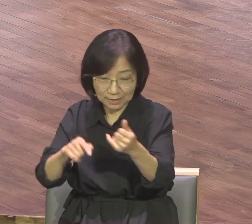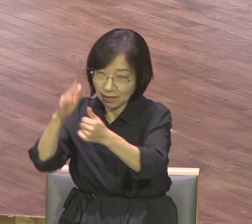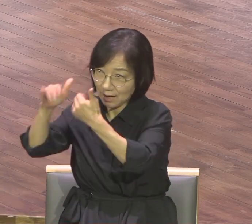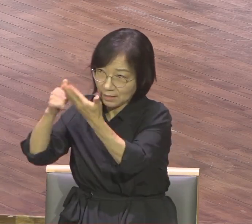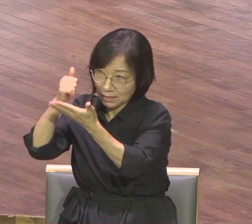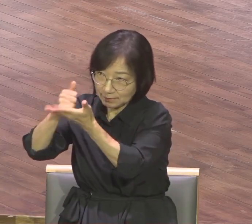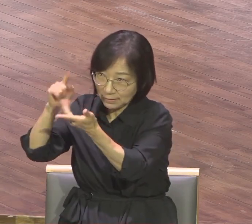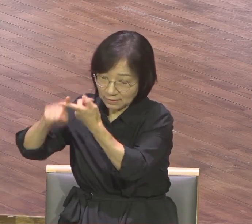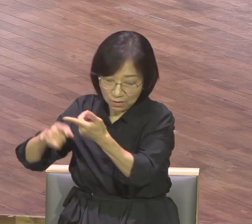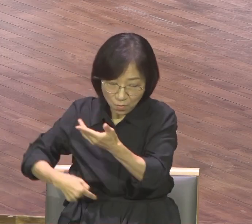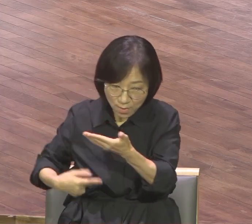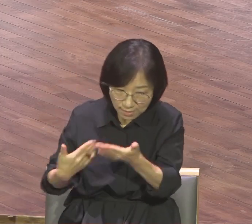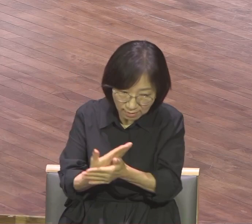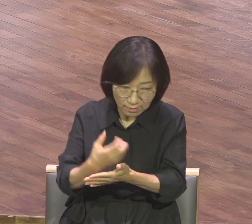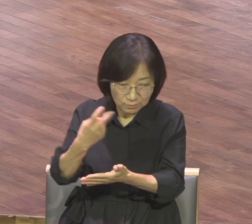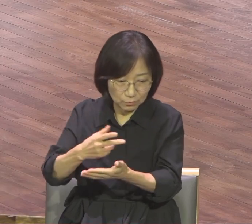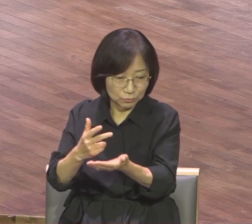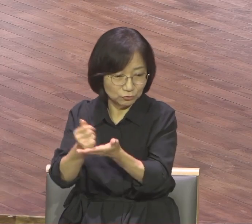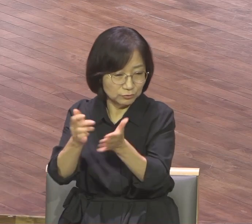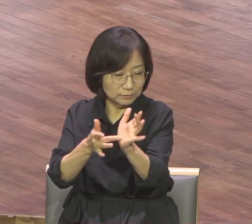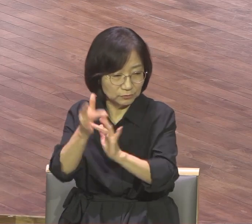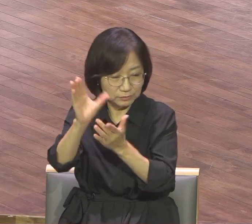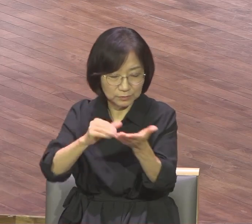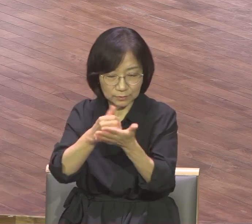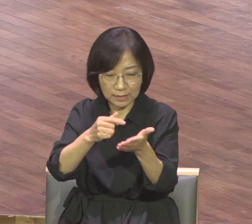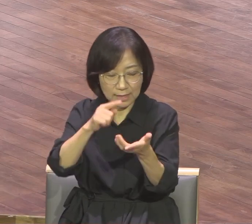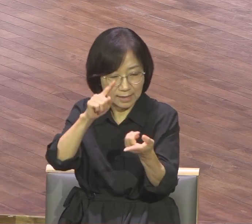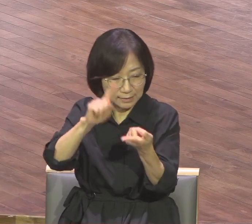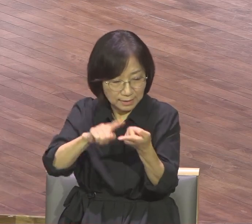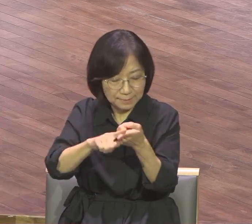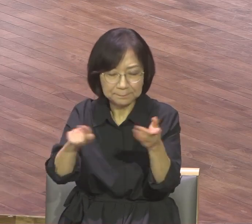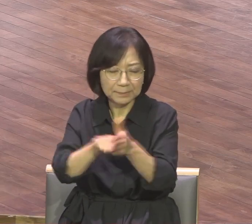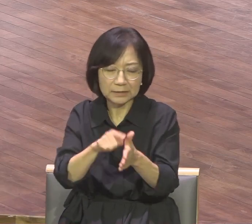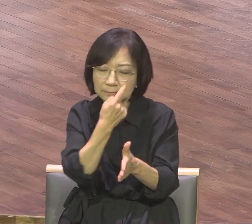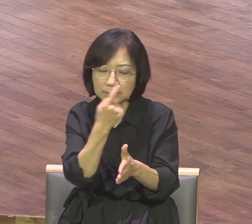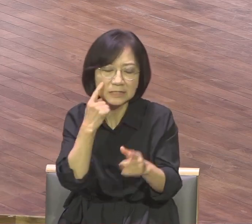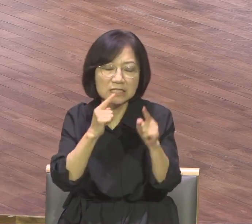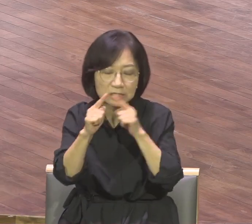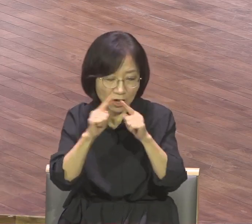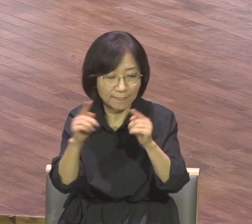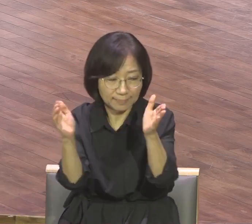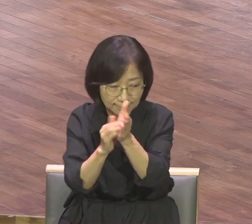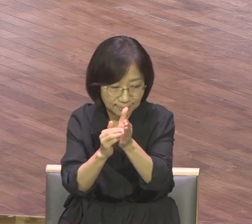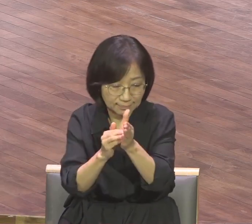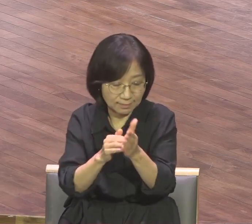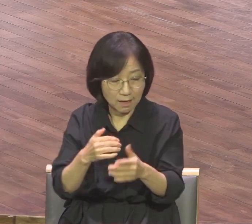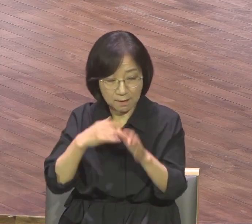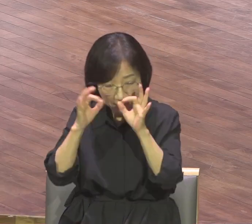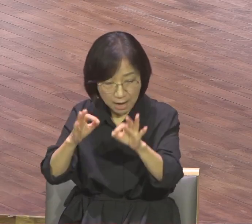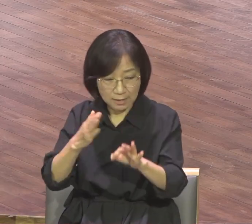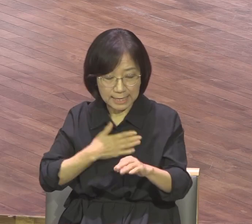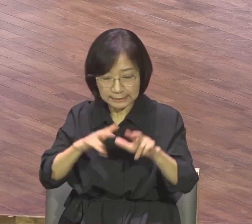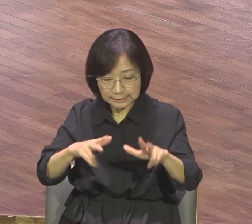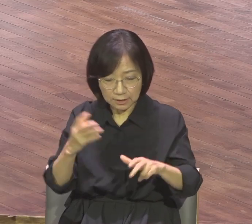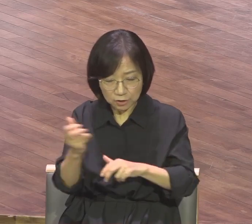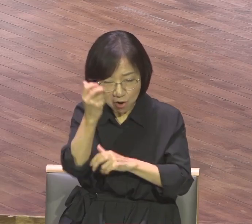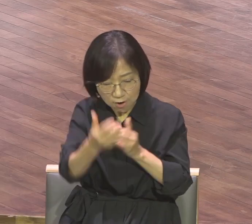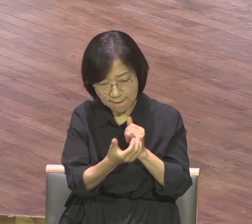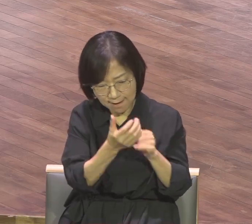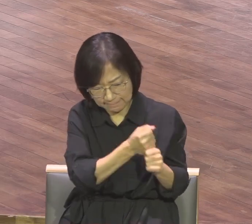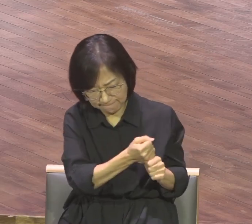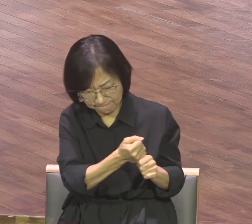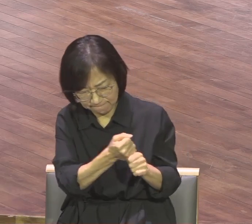회개와 우리 주 예수 그리스도께 대한 믿음을 증언하는 것이라. 보라, 이제 나는 성령에 매여 예루살렘으로